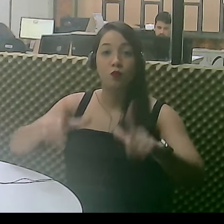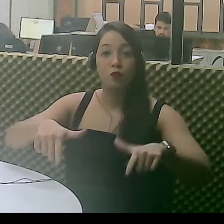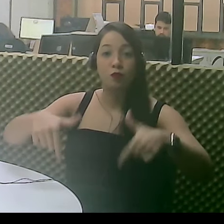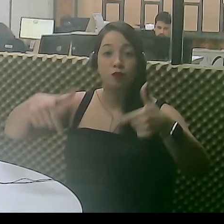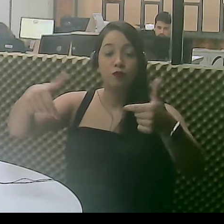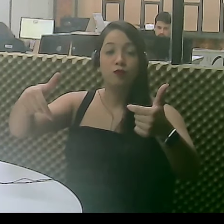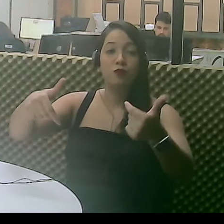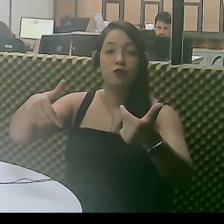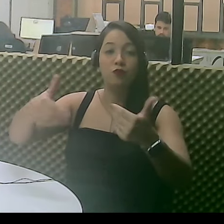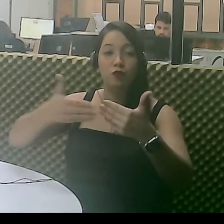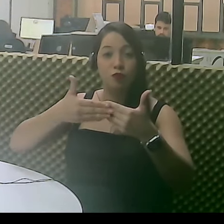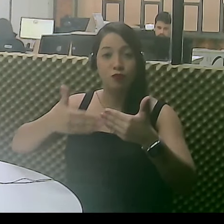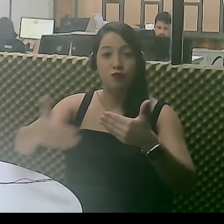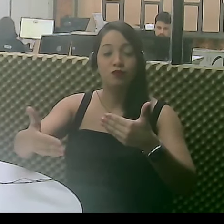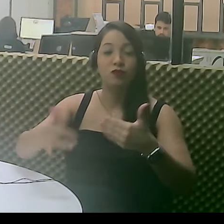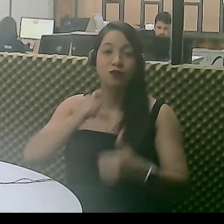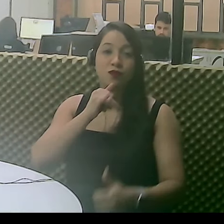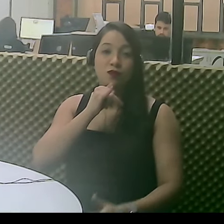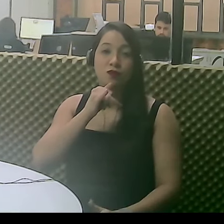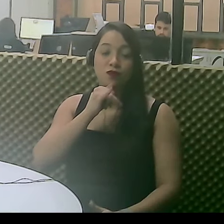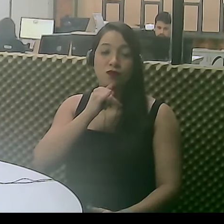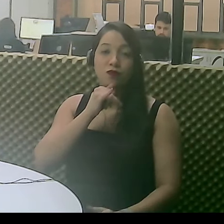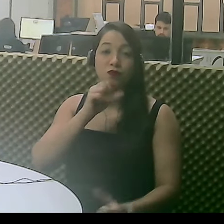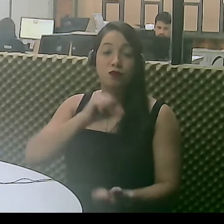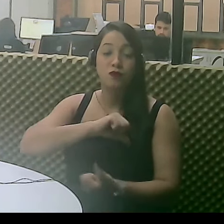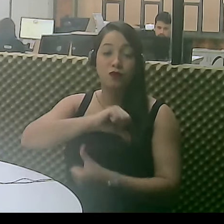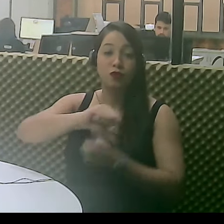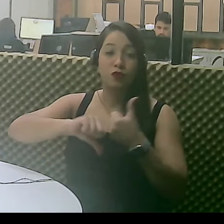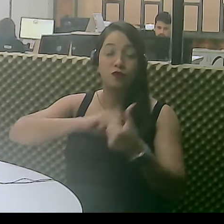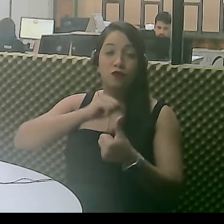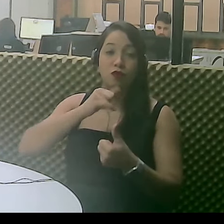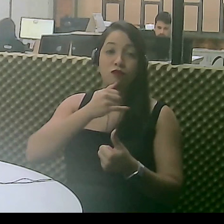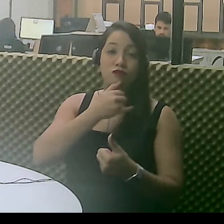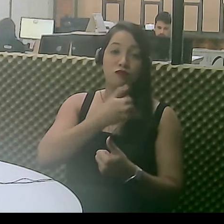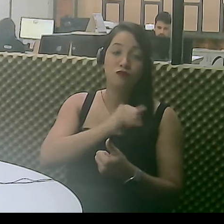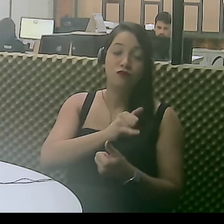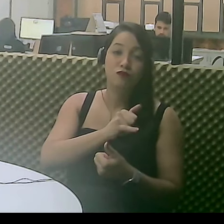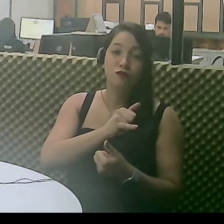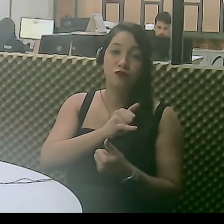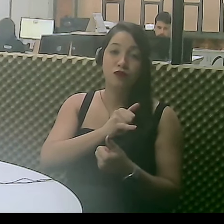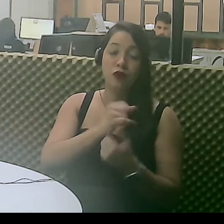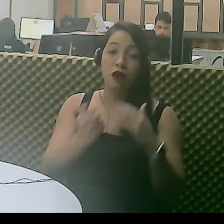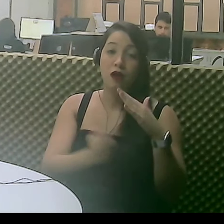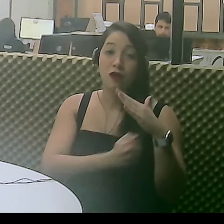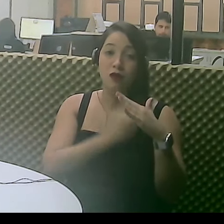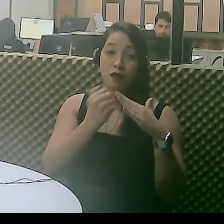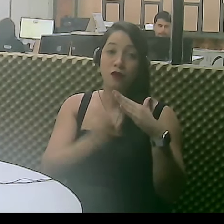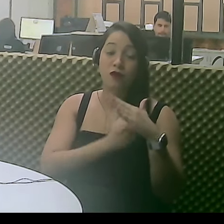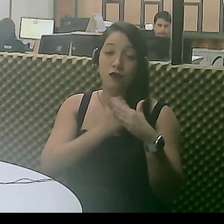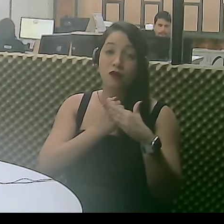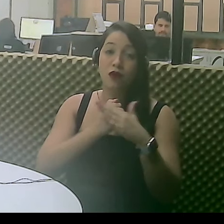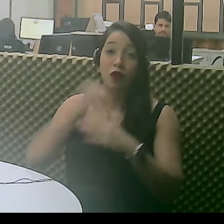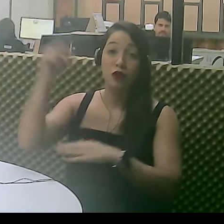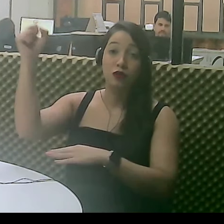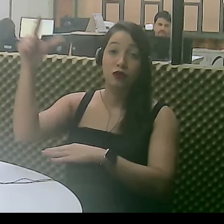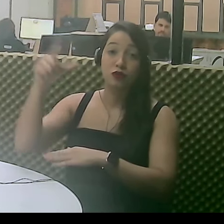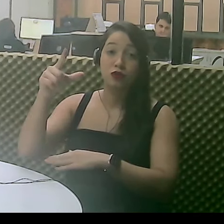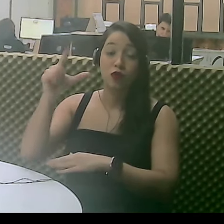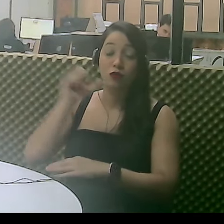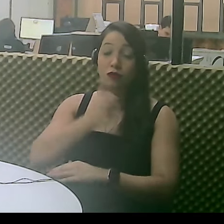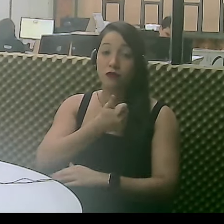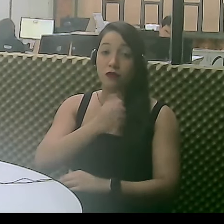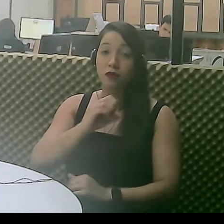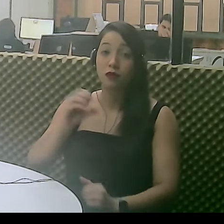colocadas em práticas como a migração da energia elétrica utilizada na autarquia para fonte 100%